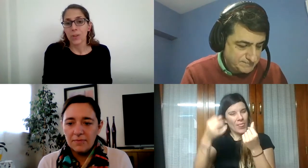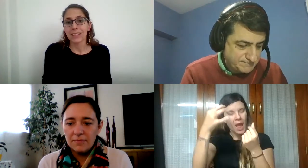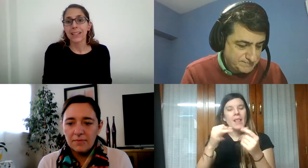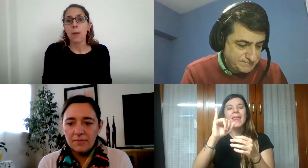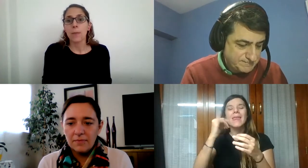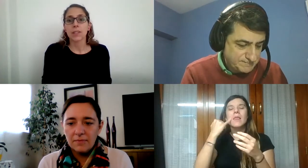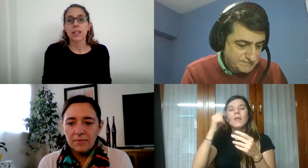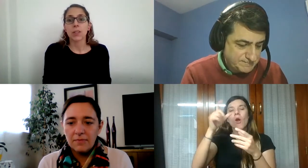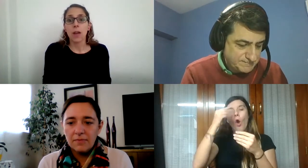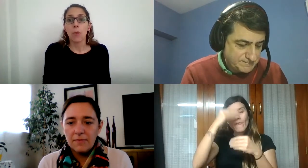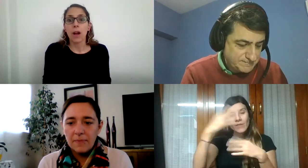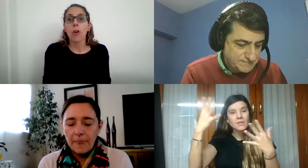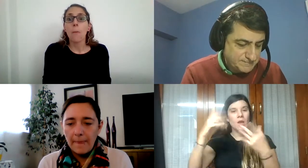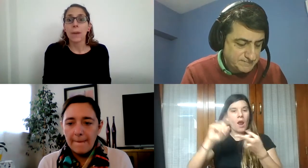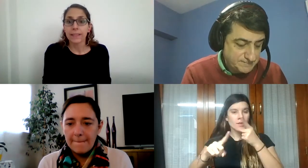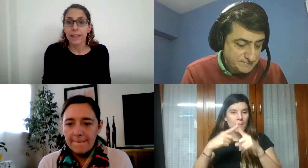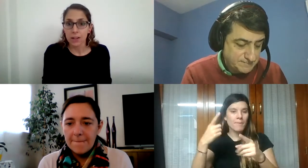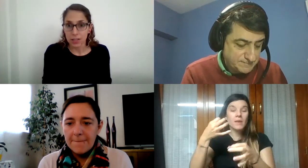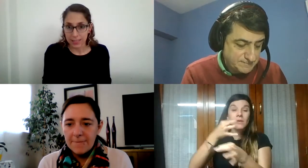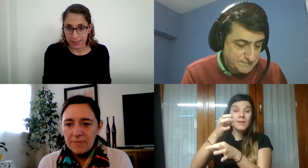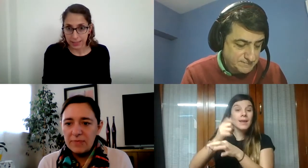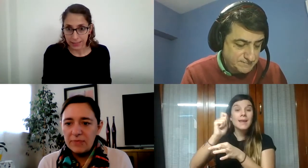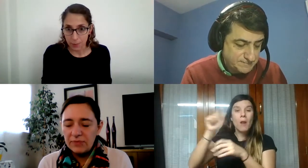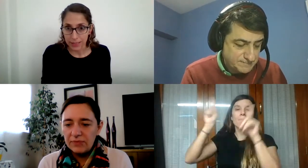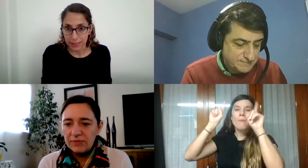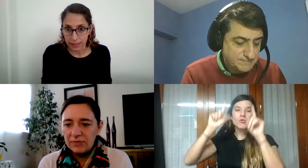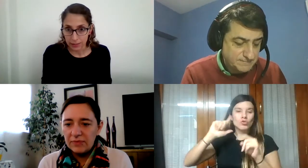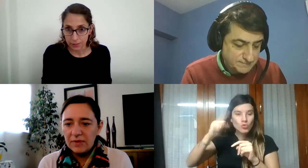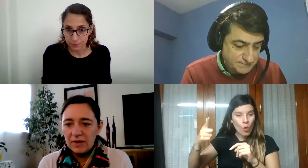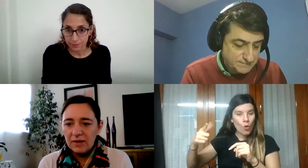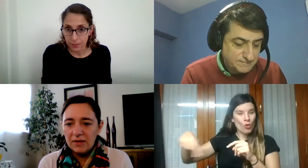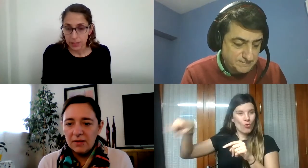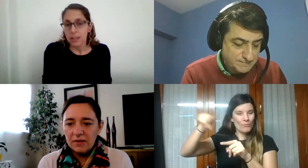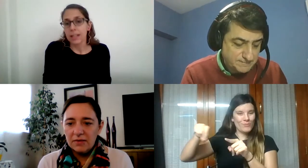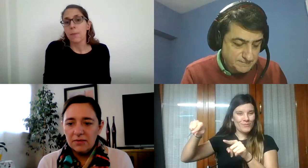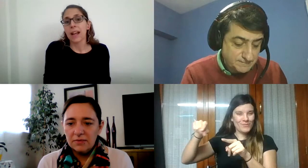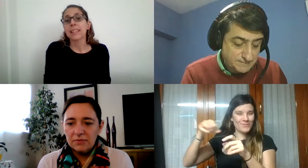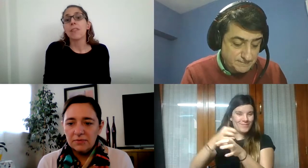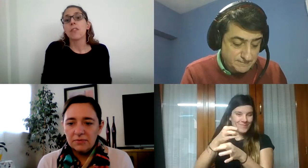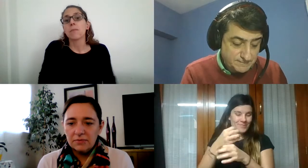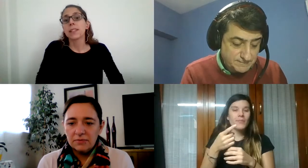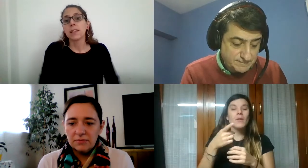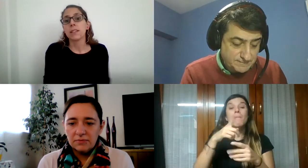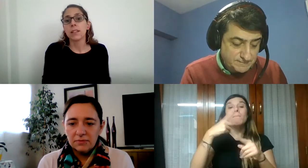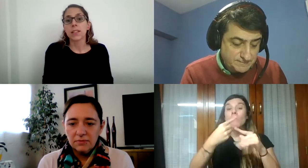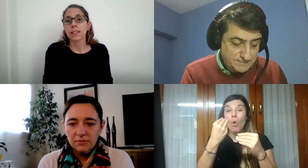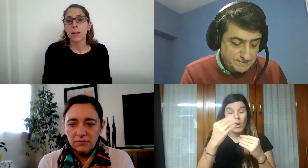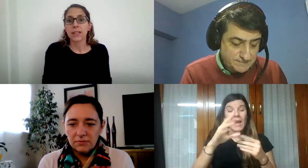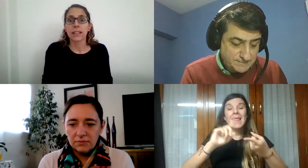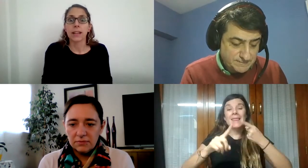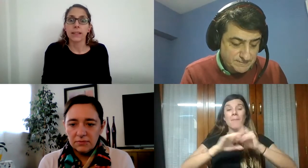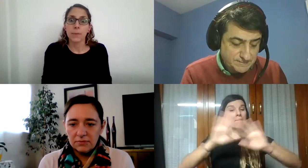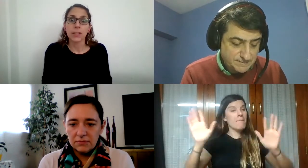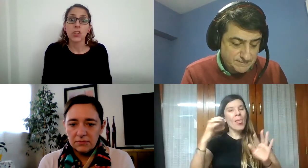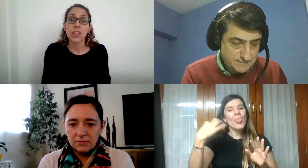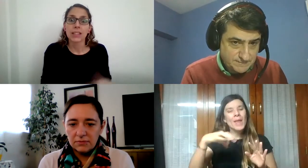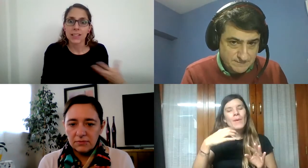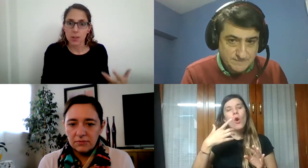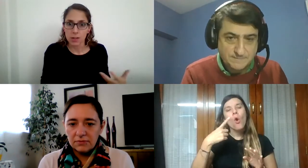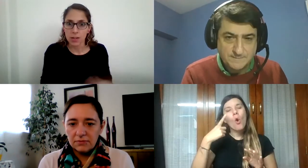Lo importante es que las personas sordas puedan comprender lo que se está interpretando. Y que para esa formación los intérpretes tengan